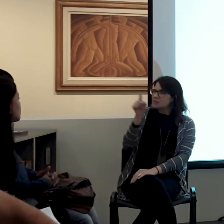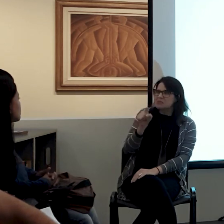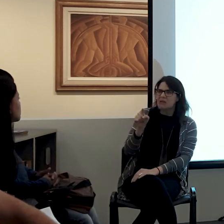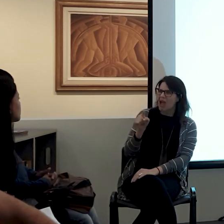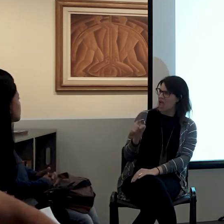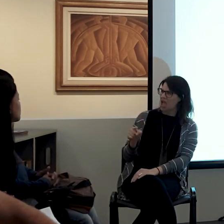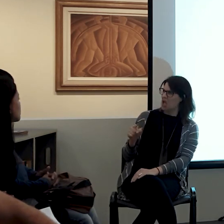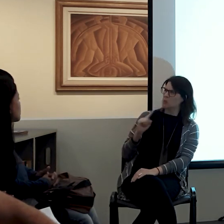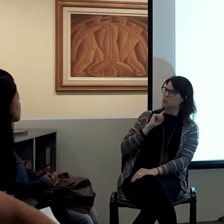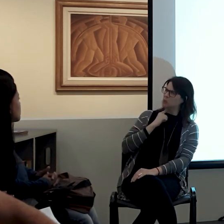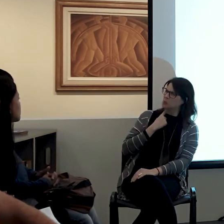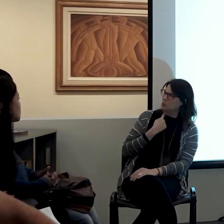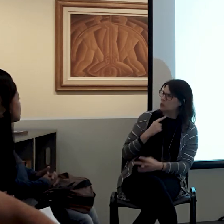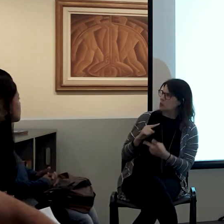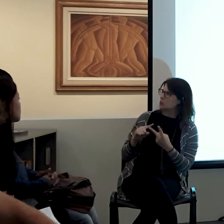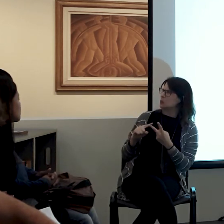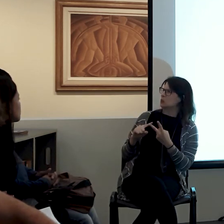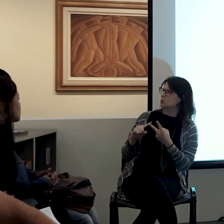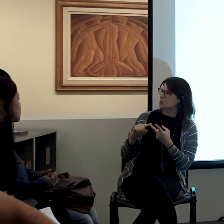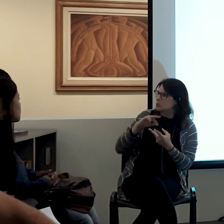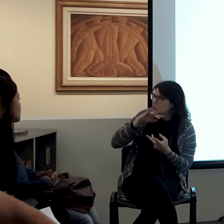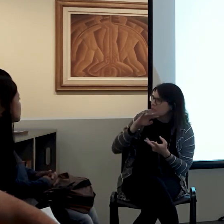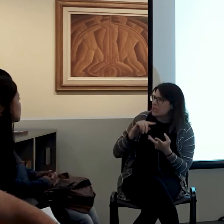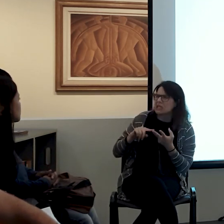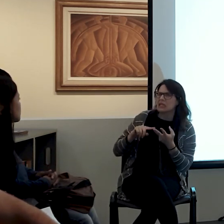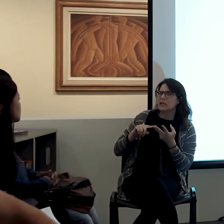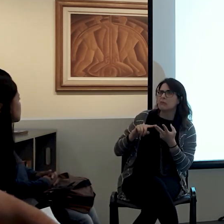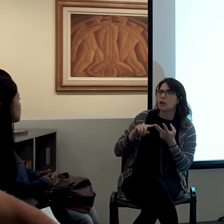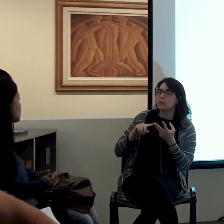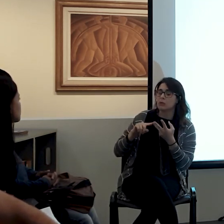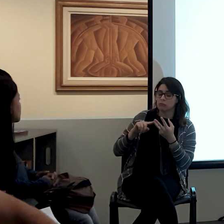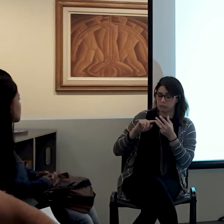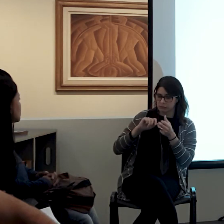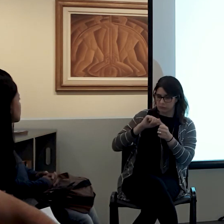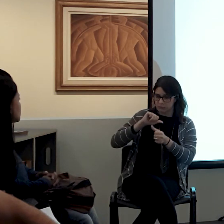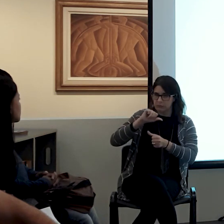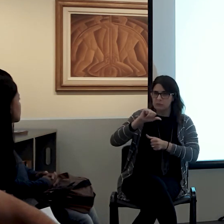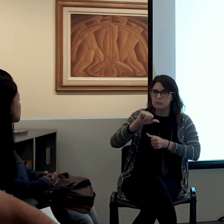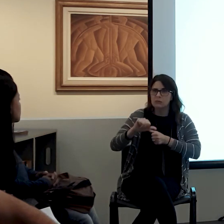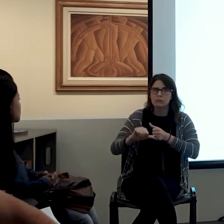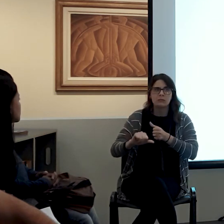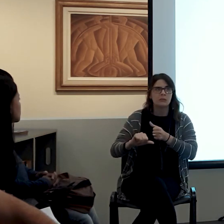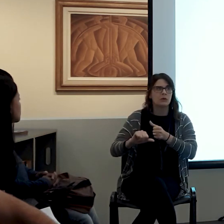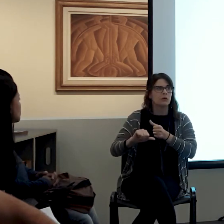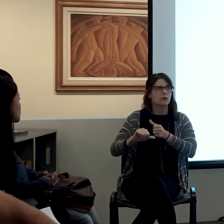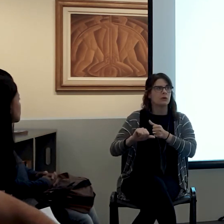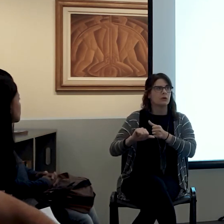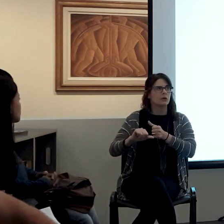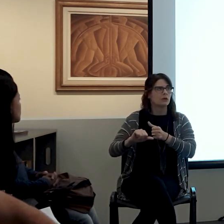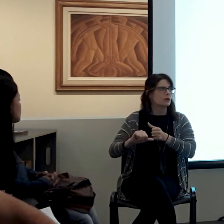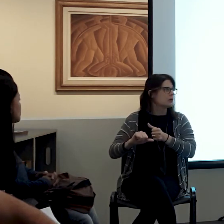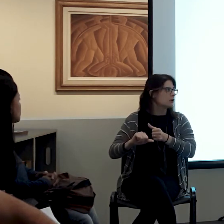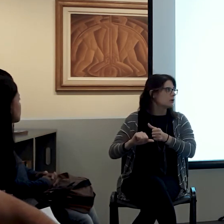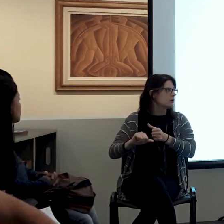valor nenhum para se tornar esta coisa insana